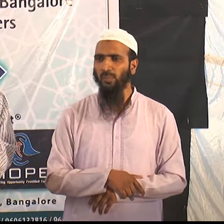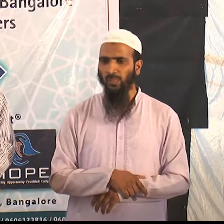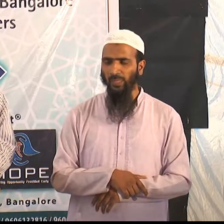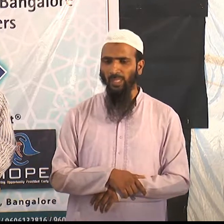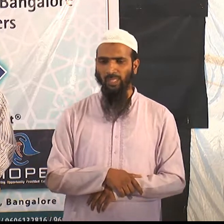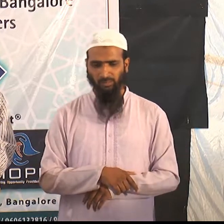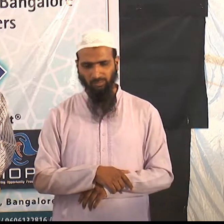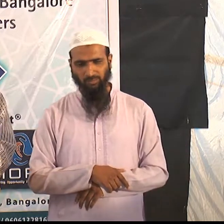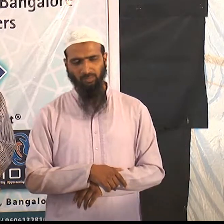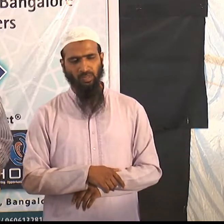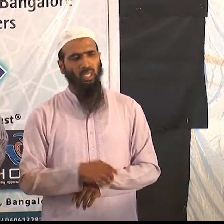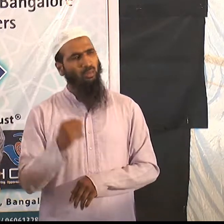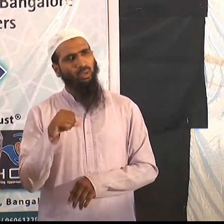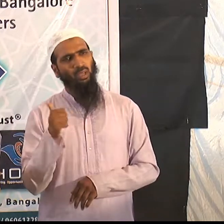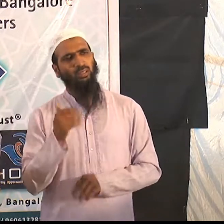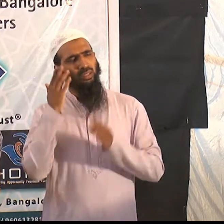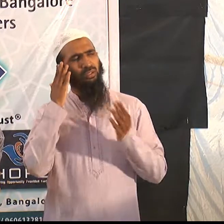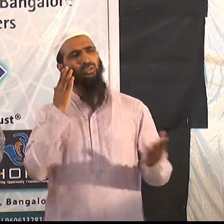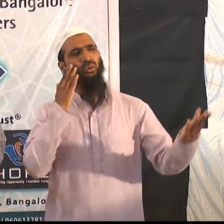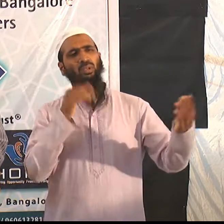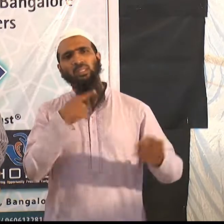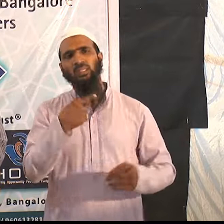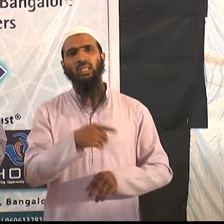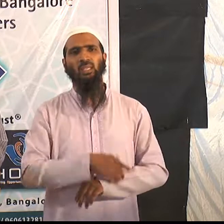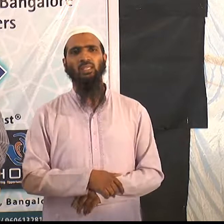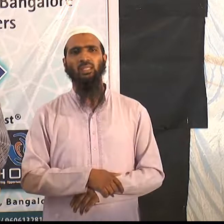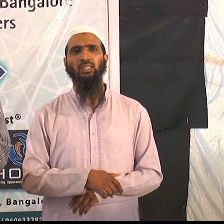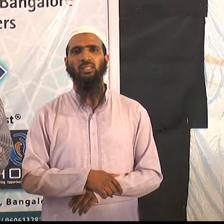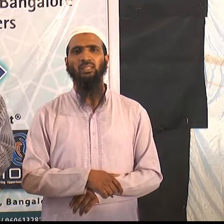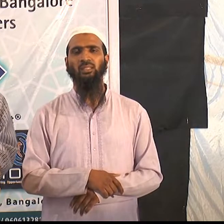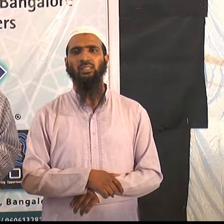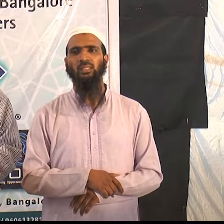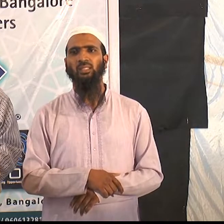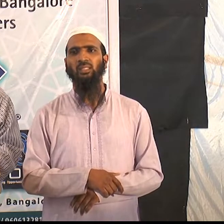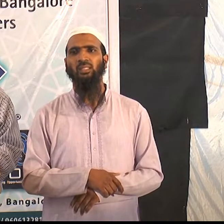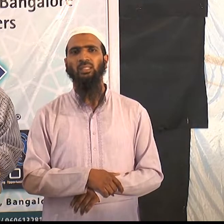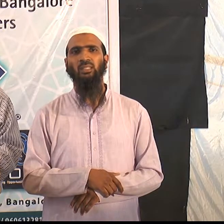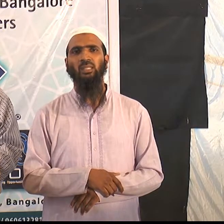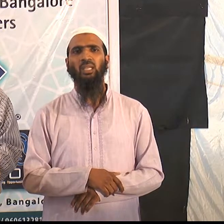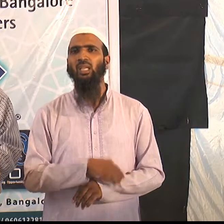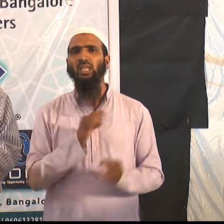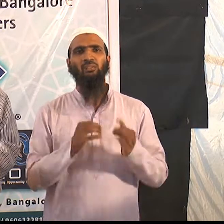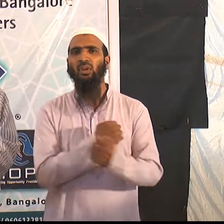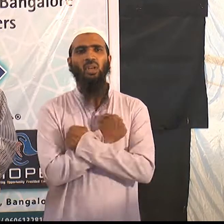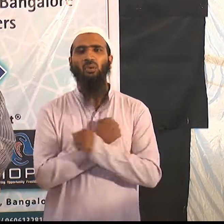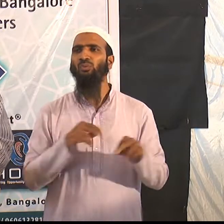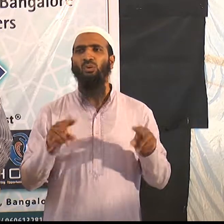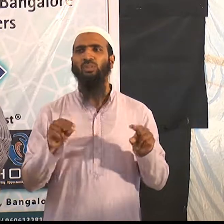बनकर शबे गम आई है, अरे भीड़ की भीड़ है, भीड़ की भीड़ है और तन्हाई की तन्हाई.